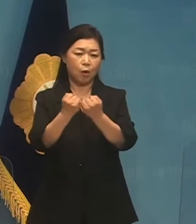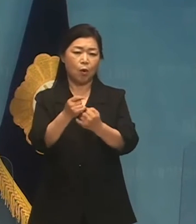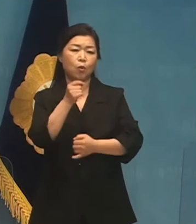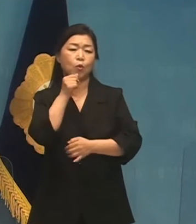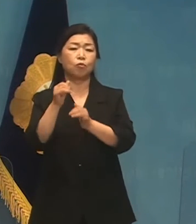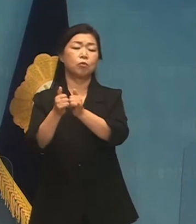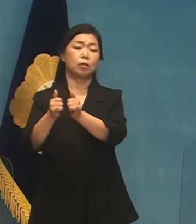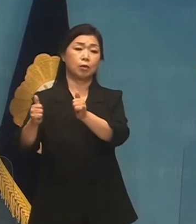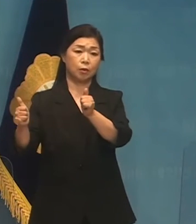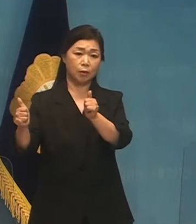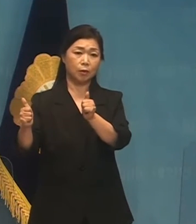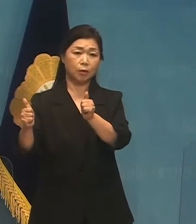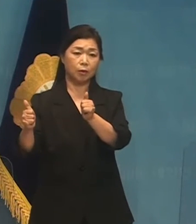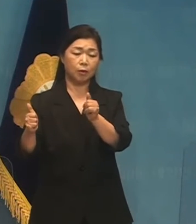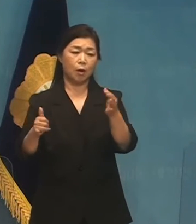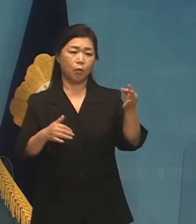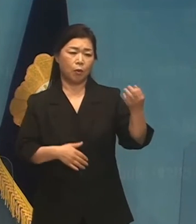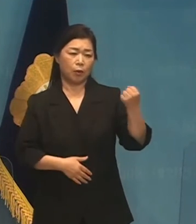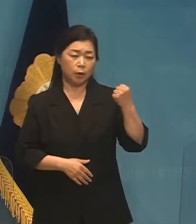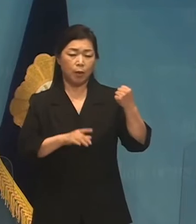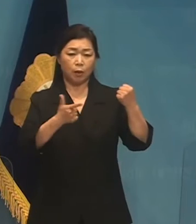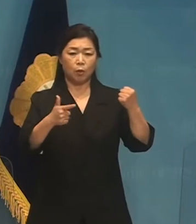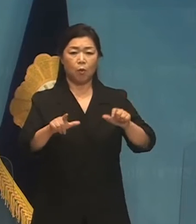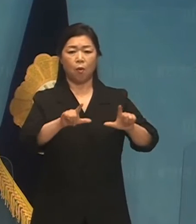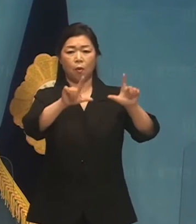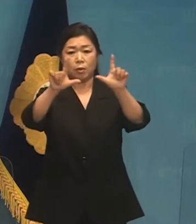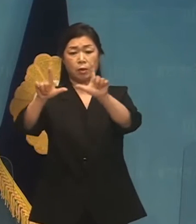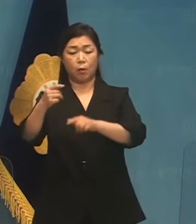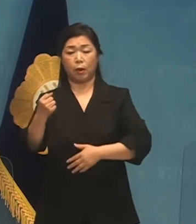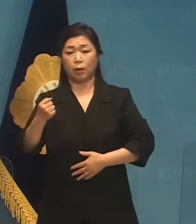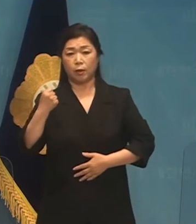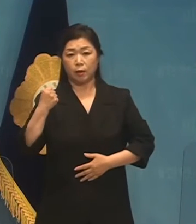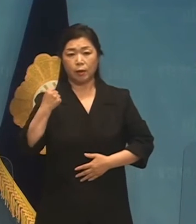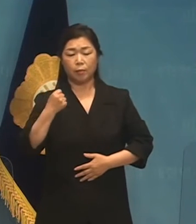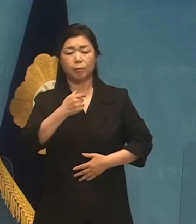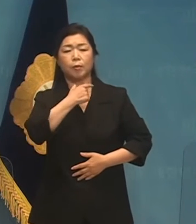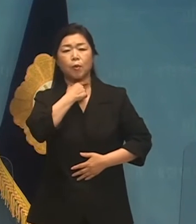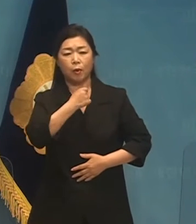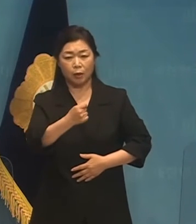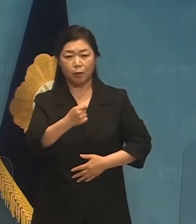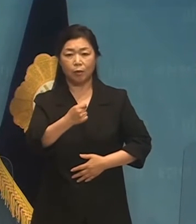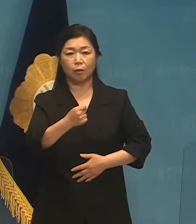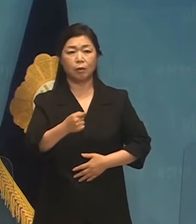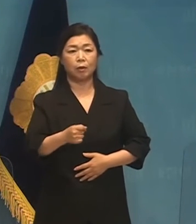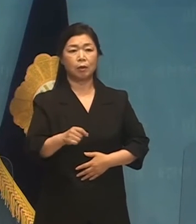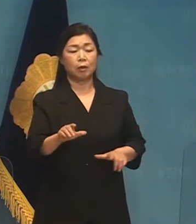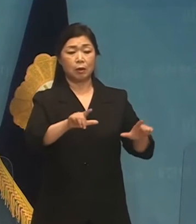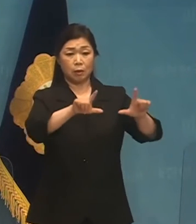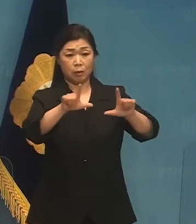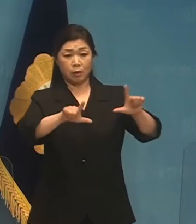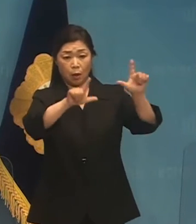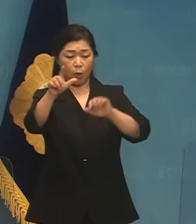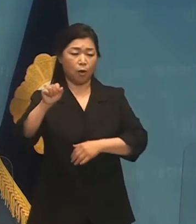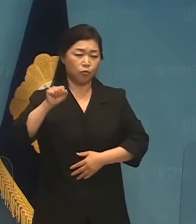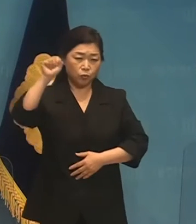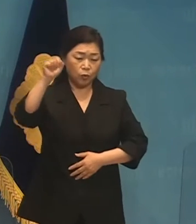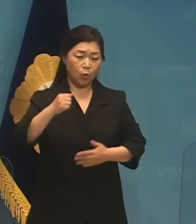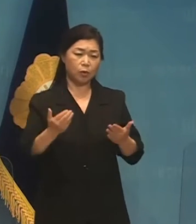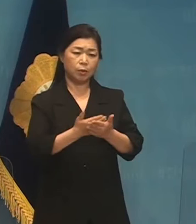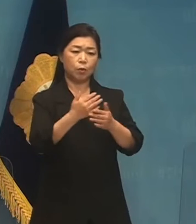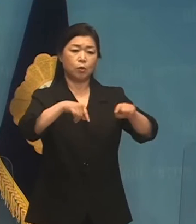소수자들, 돈의 힘이 아니라 사회의 힘을 추구했던 사회운동가